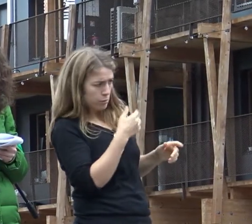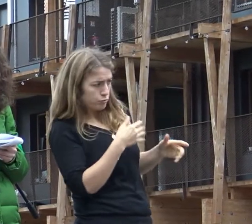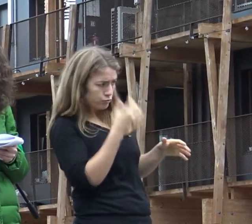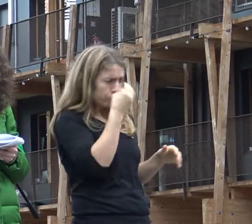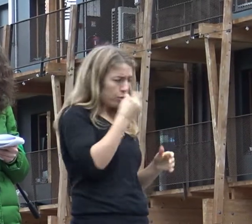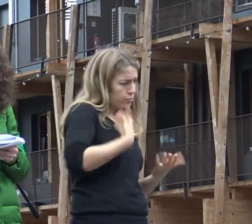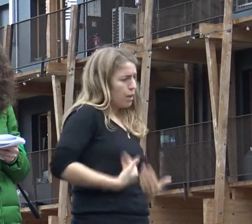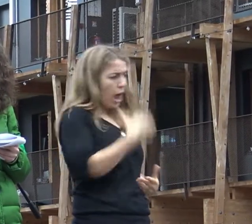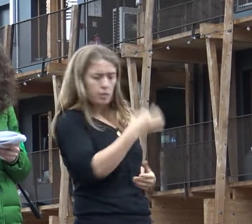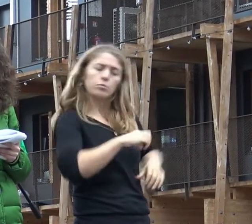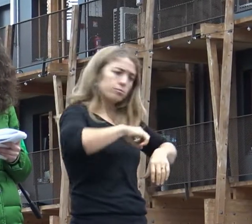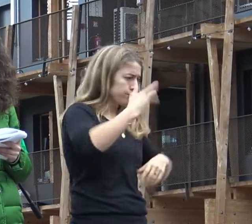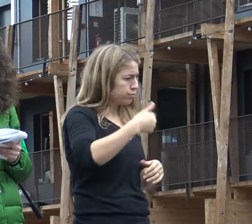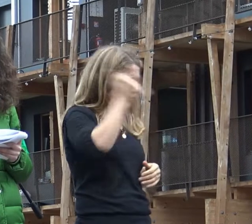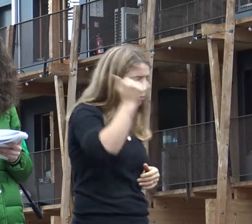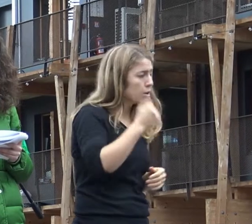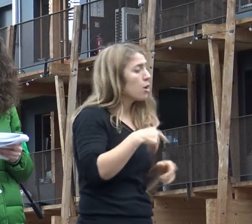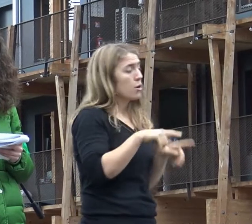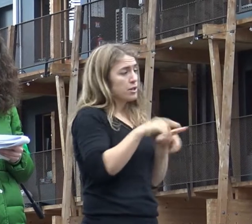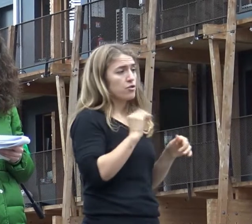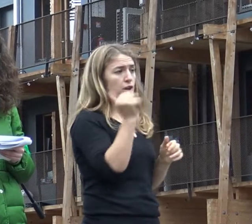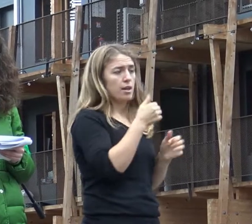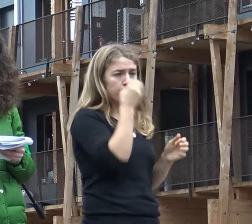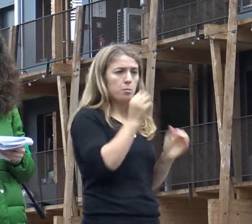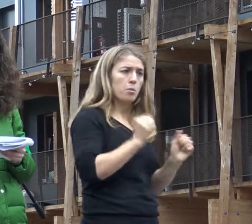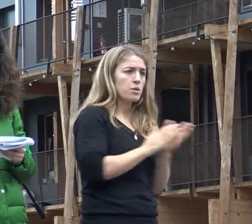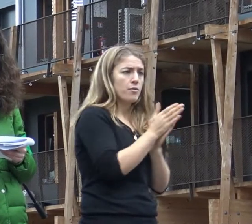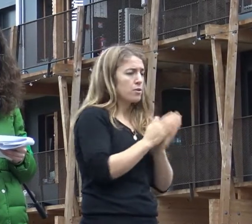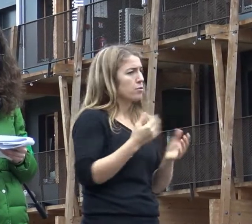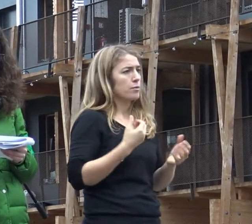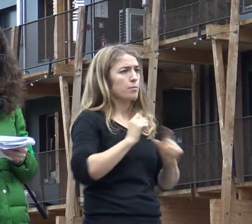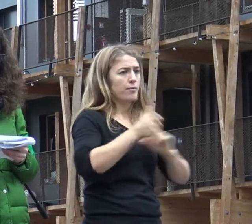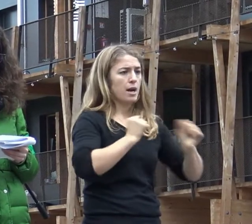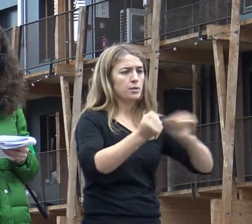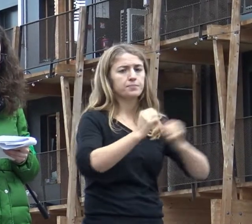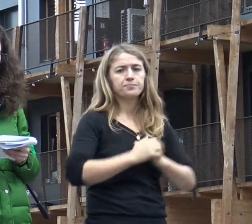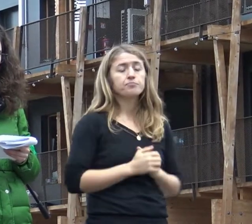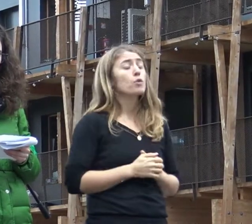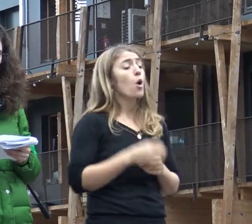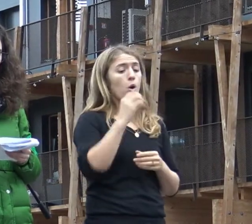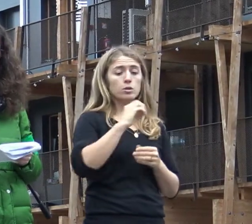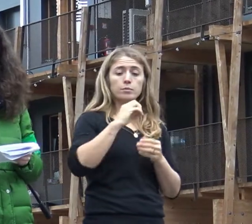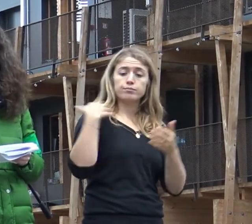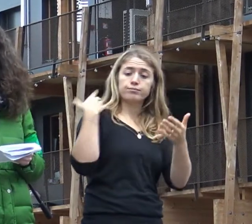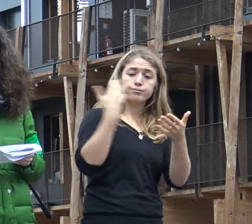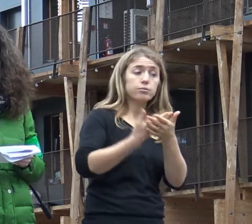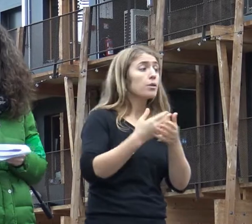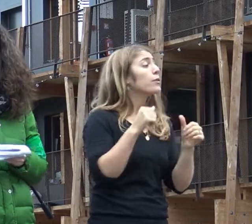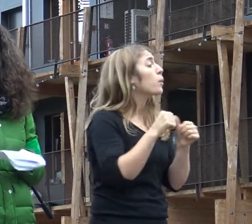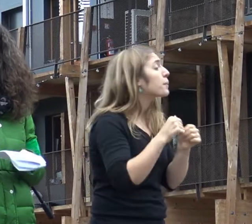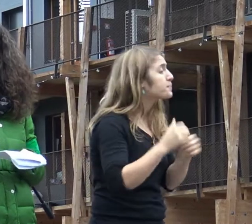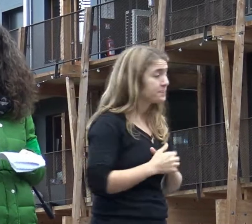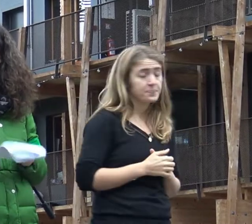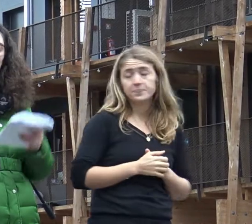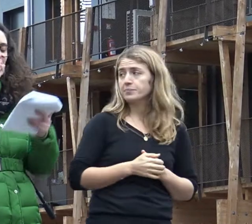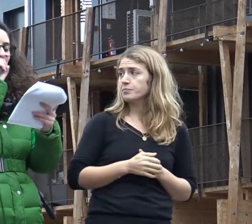ses disponibilités pour cette cause qui nous anime, qui est la cause du climat et du vivant. Alors, depuis octobre, qu'est-ce qu'on a fait? Bah déjà, il y a